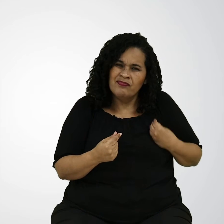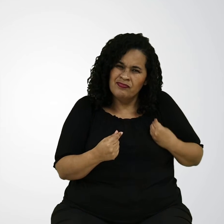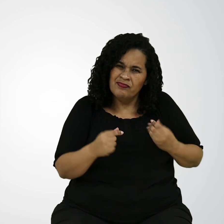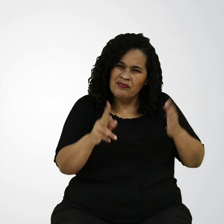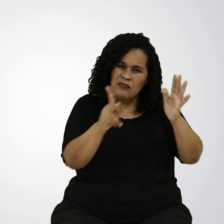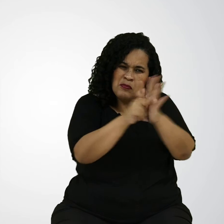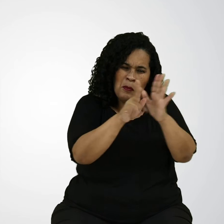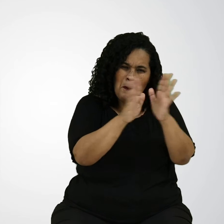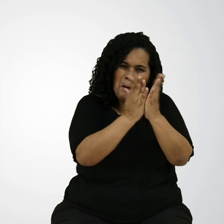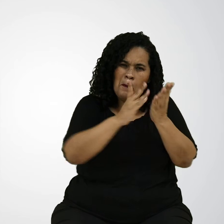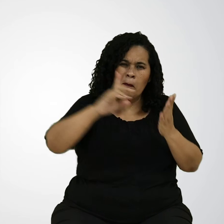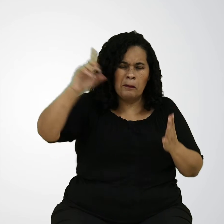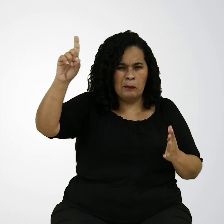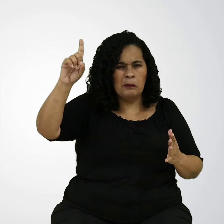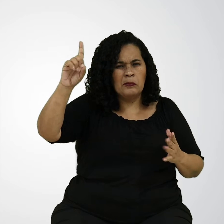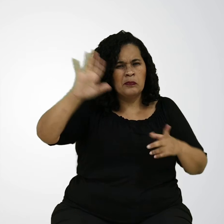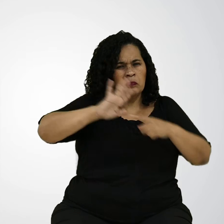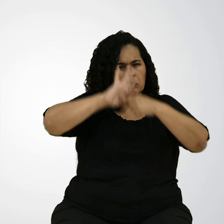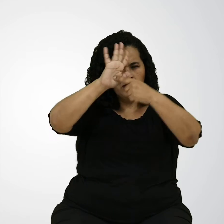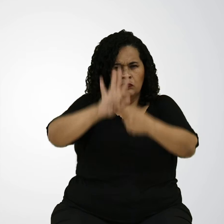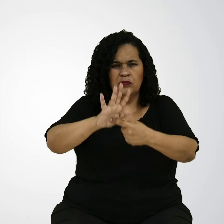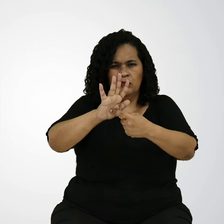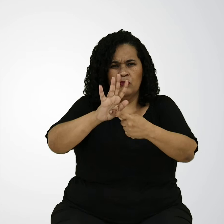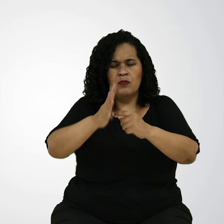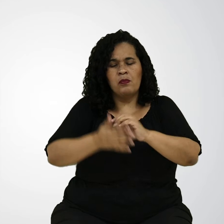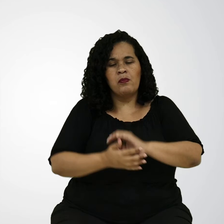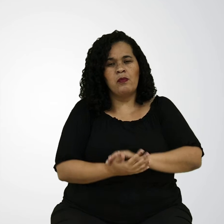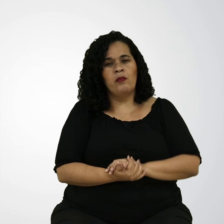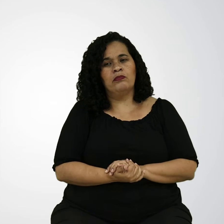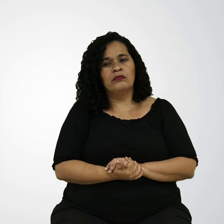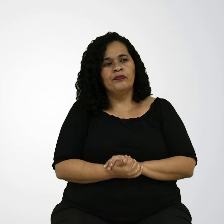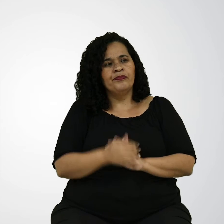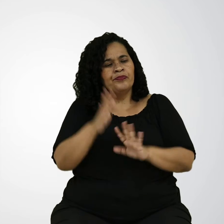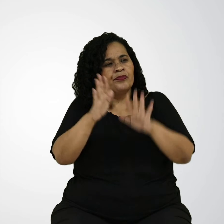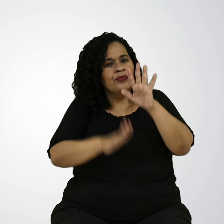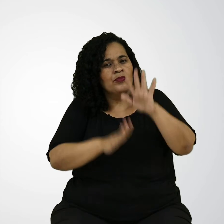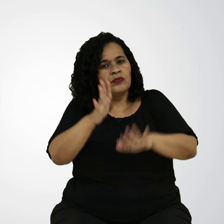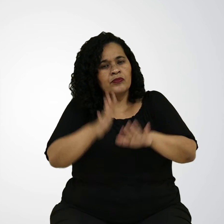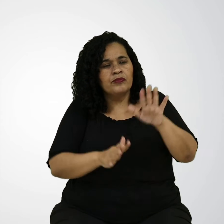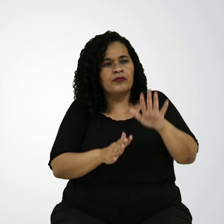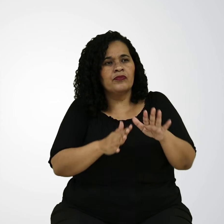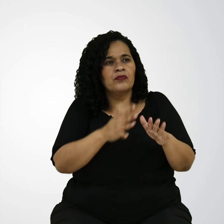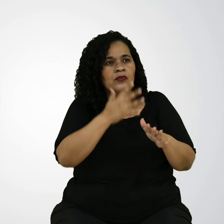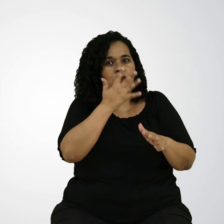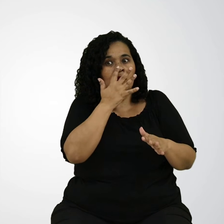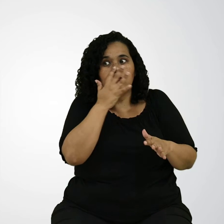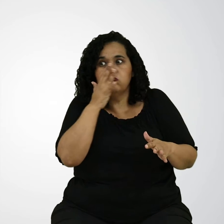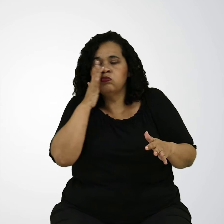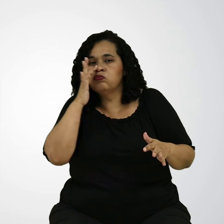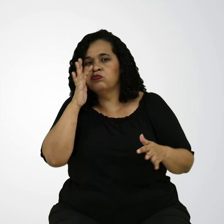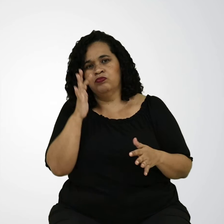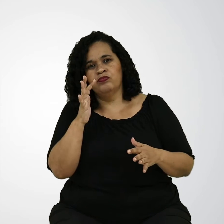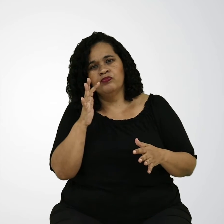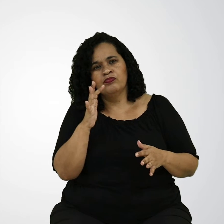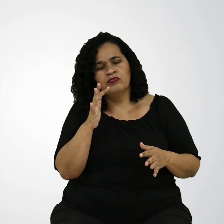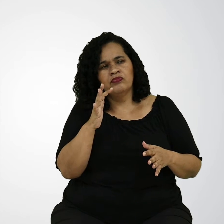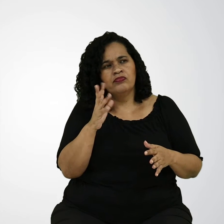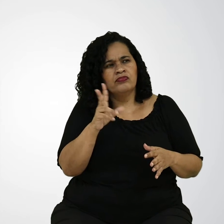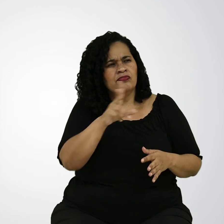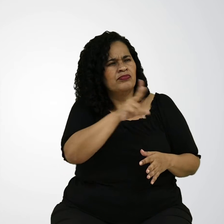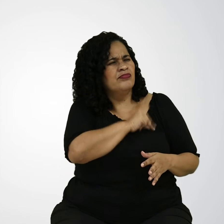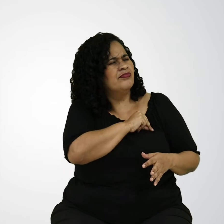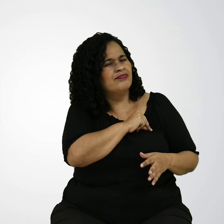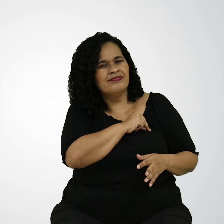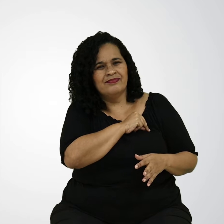as suas orações registradas na Escritura Sagrada. E às vezes eu fico admirado quantos meus pedidos estão distantes dos pedidos deles.